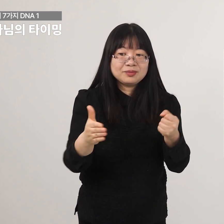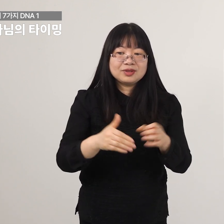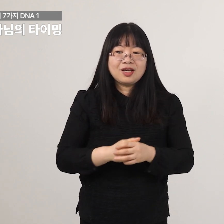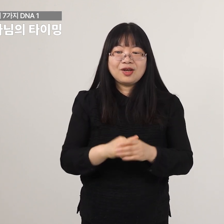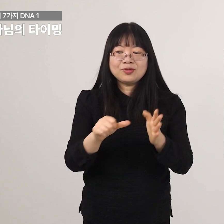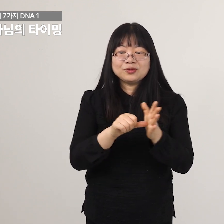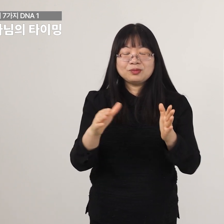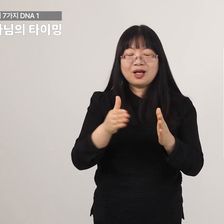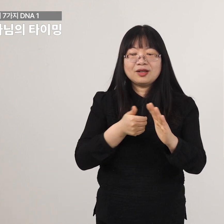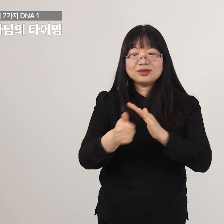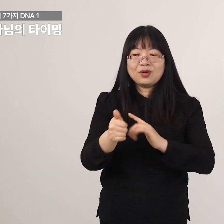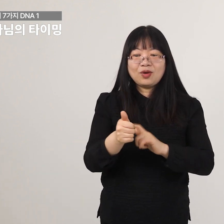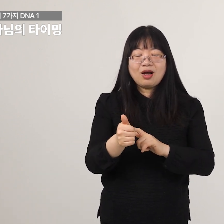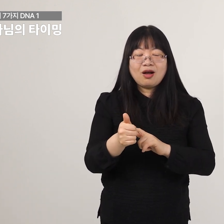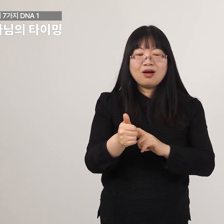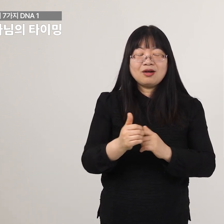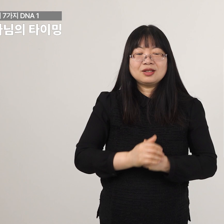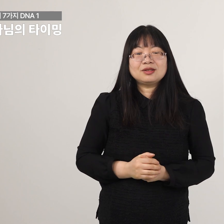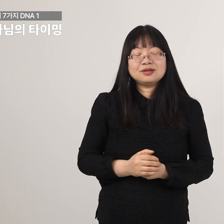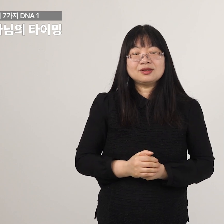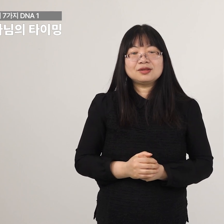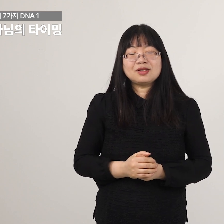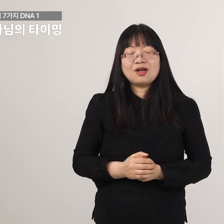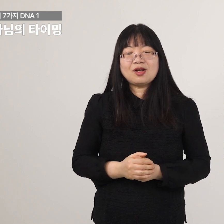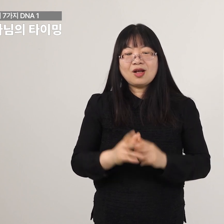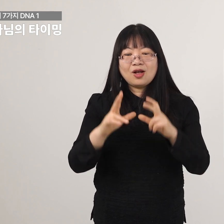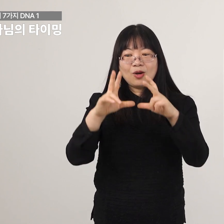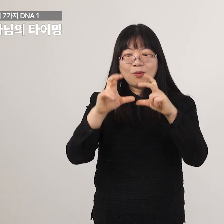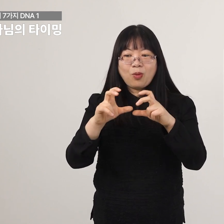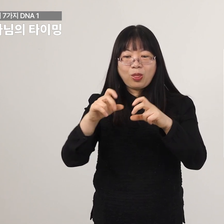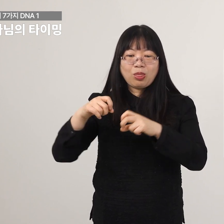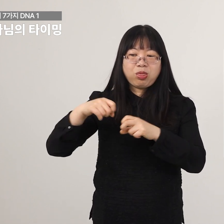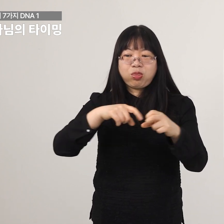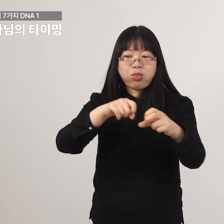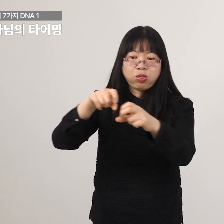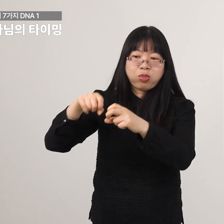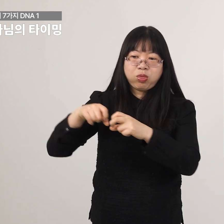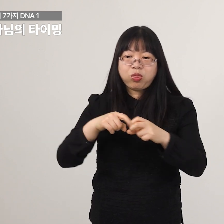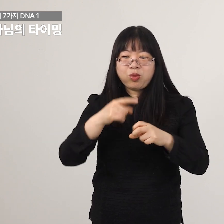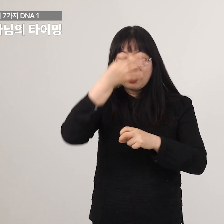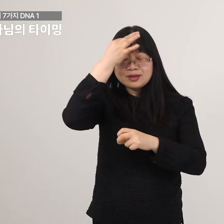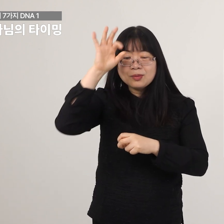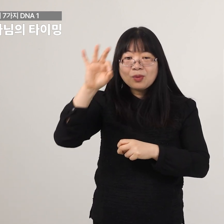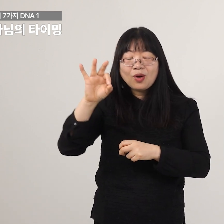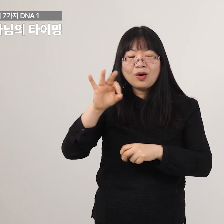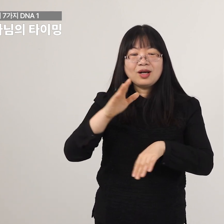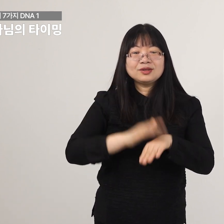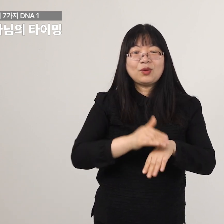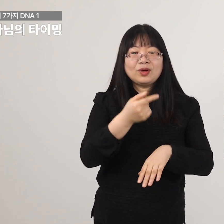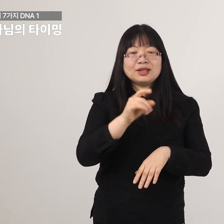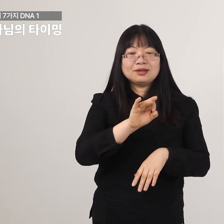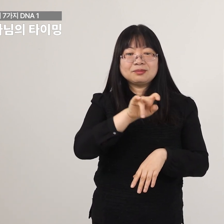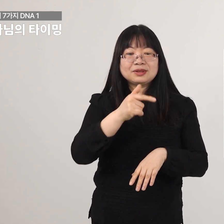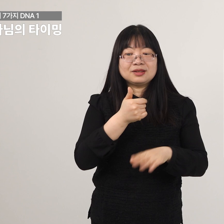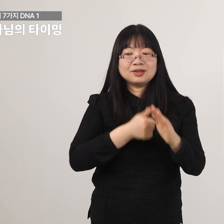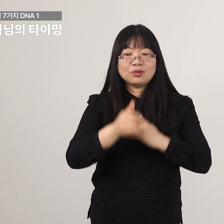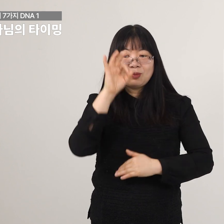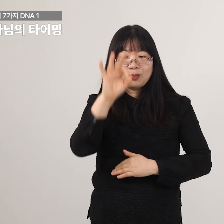그 유명한 선수들 볼 그 트래핑 하는 걸 보면요. 특별히 우리 손흥민 선수 같은 경우